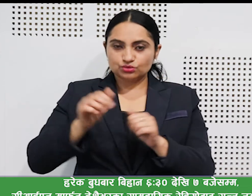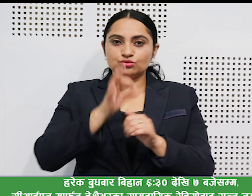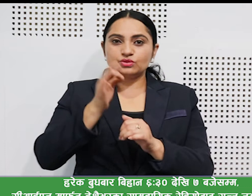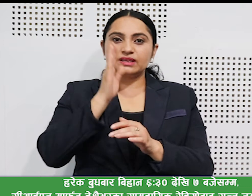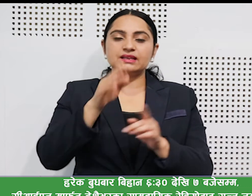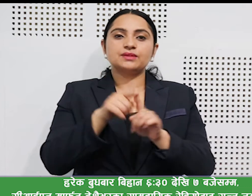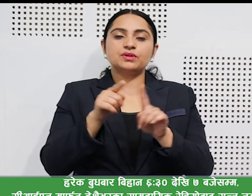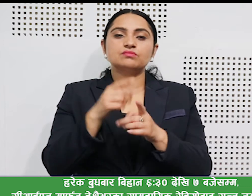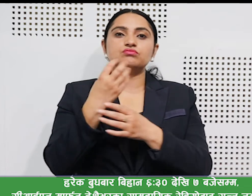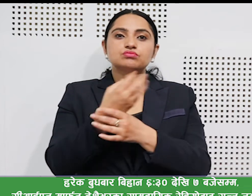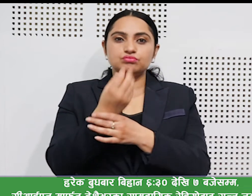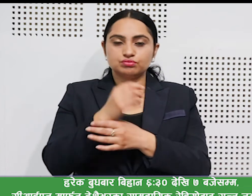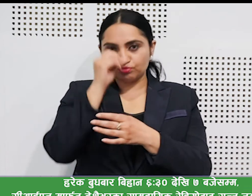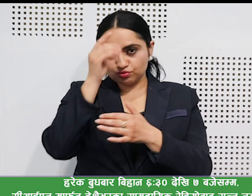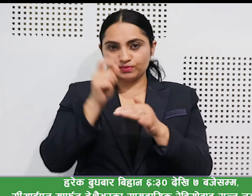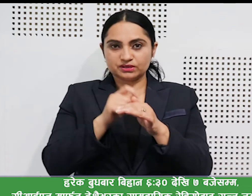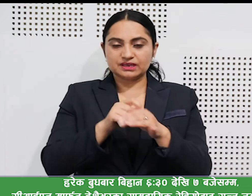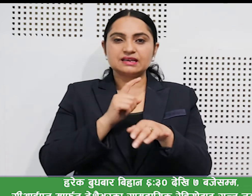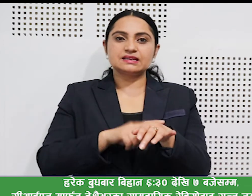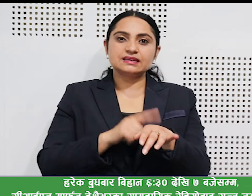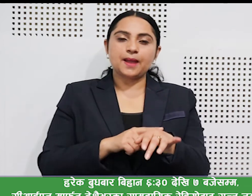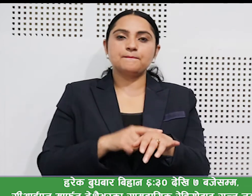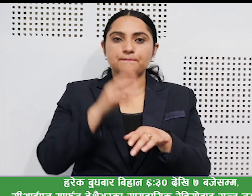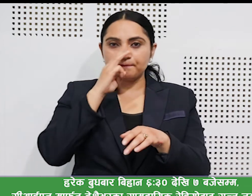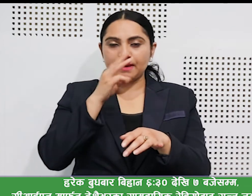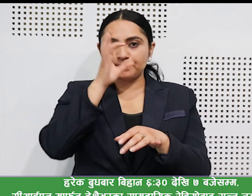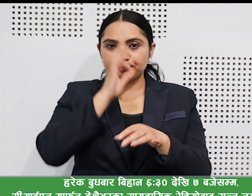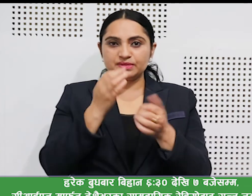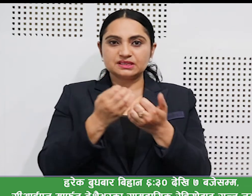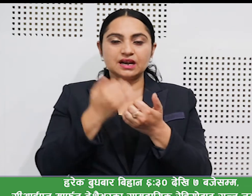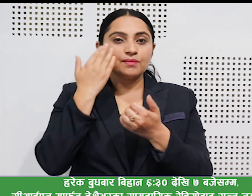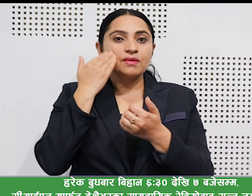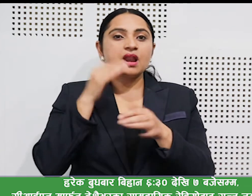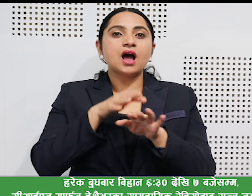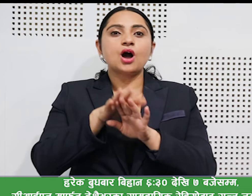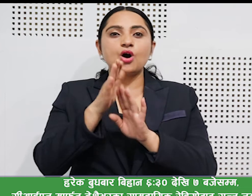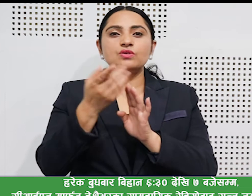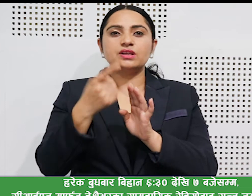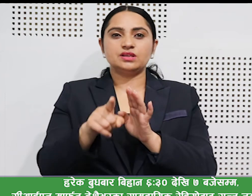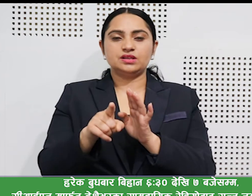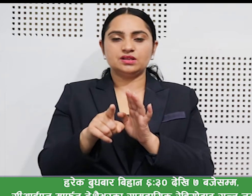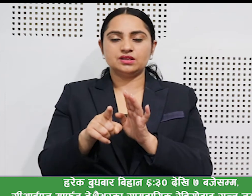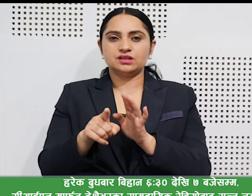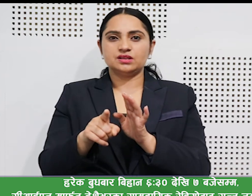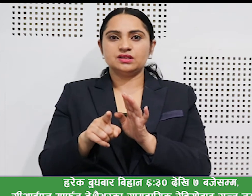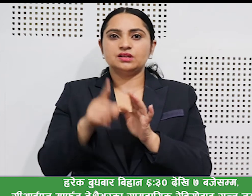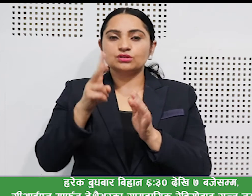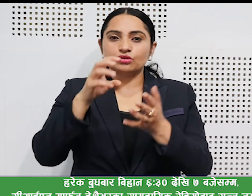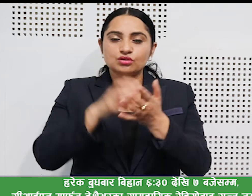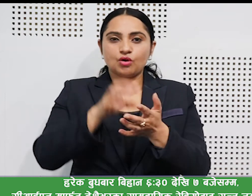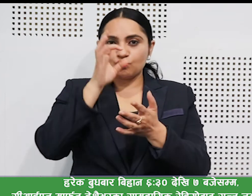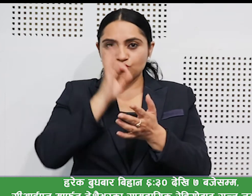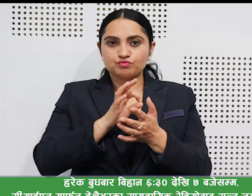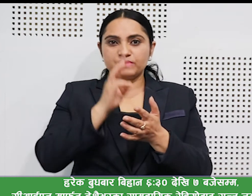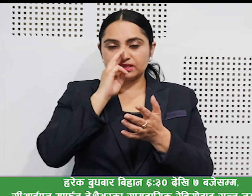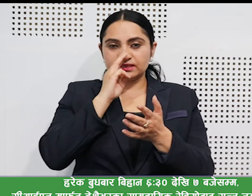पनि विपदको पूर्व तयारीको क्रममा गर्दाखेरि चाहिँ खास गरी महिलाहरूले एउटा चाहिँ पार्टिकुलर त्यो ठाउँ विशेषमा चाहिँ